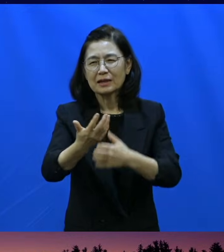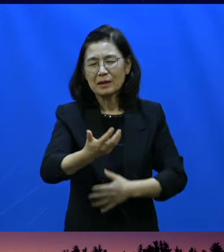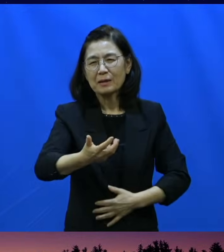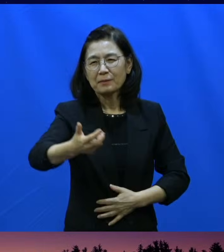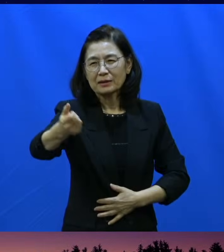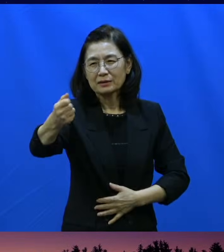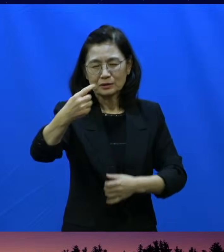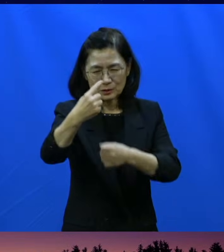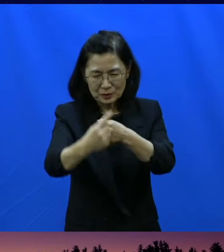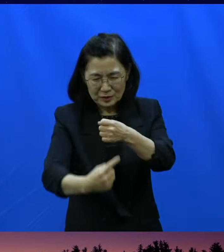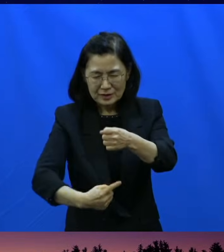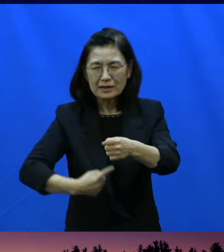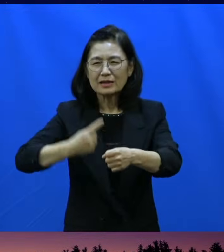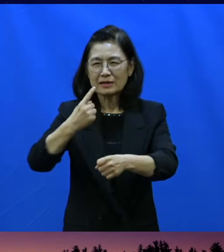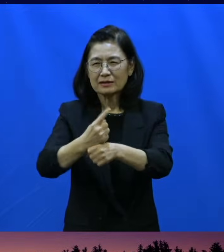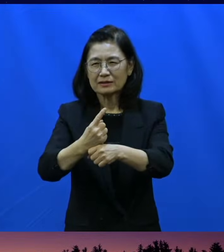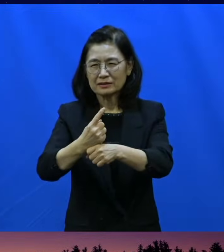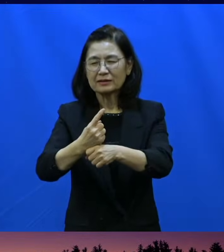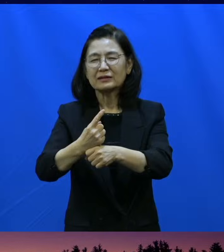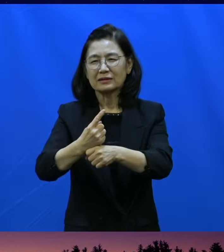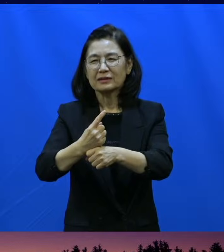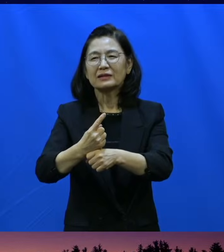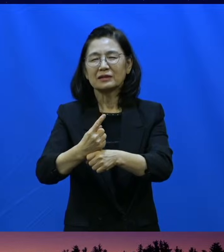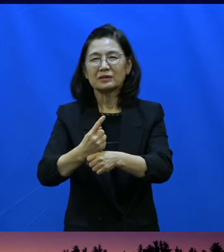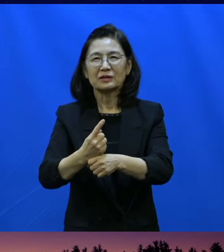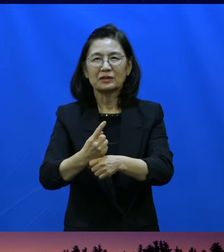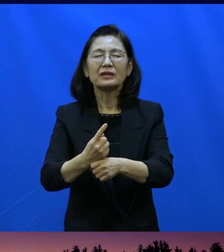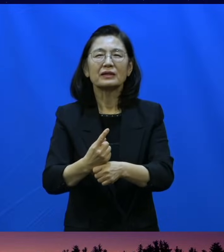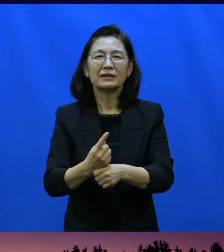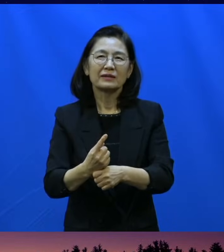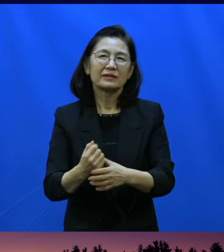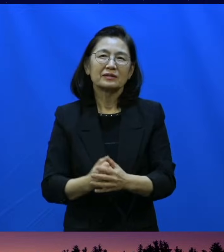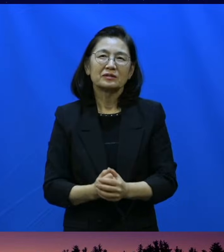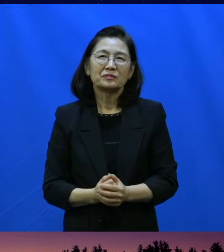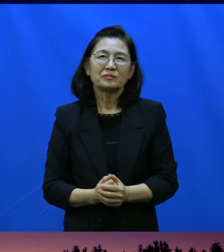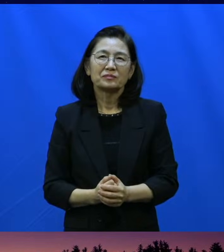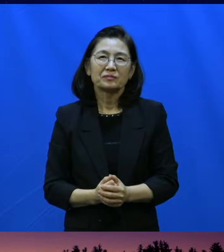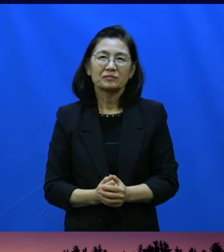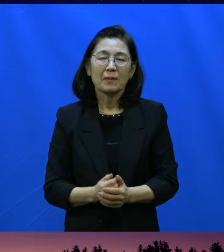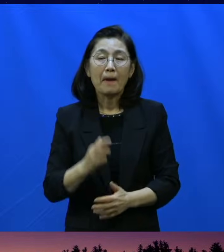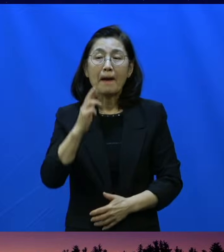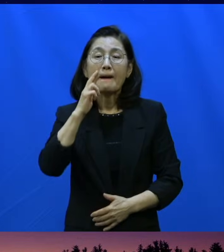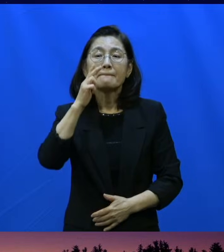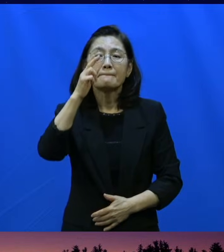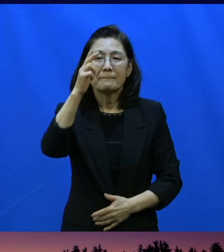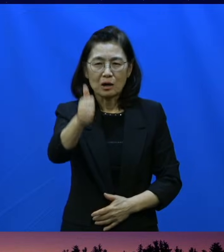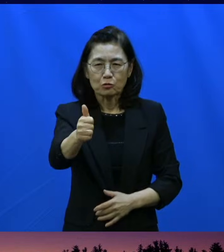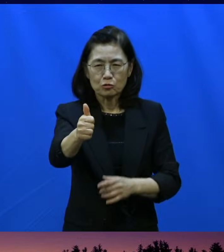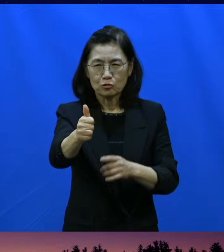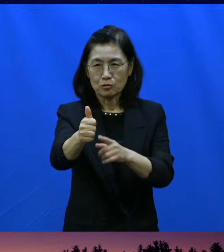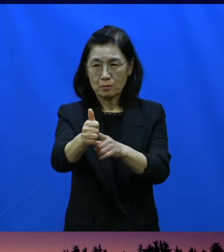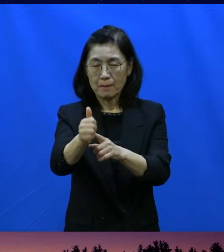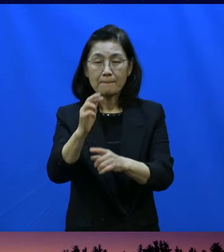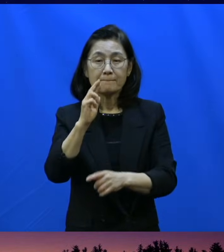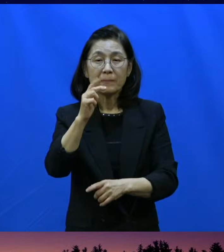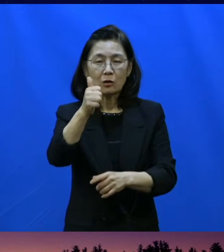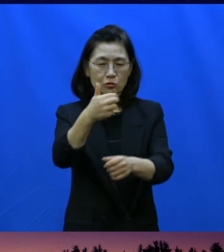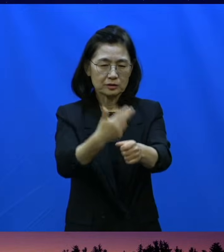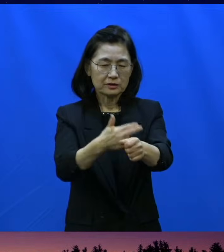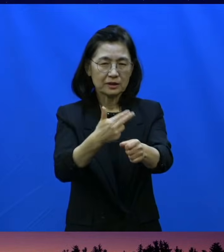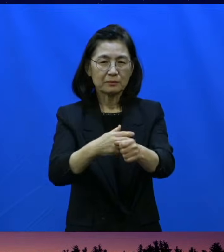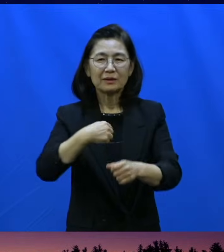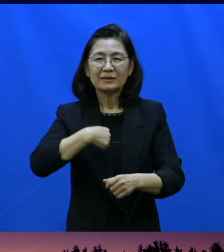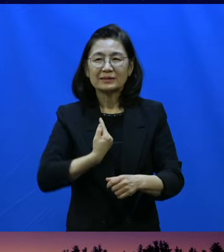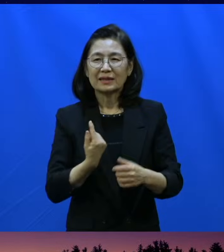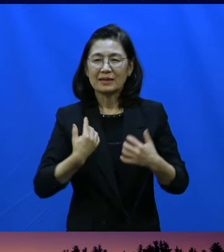되기를 바랍니다. 자, 바울은 자신의 연약함을 토로하고 있습니다. 자기 연약함. 오늘